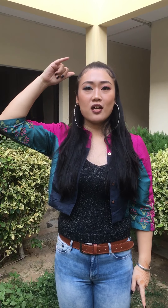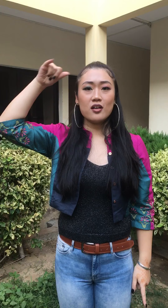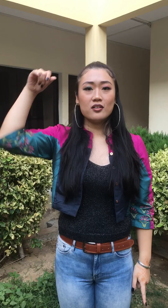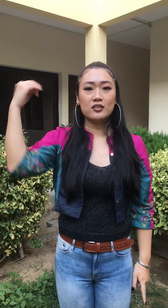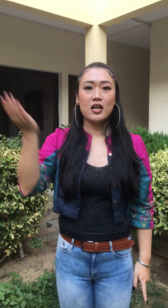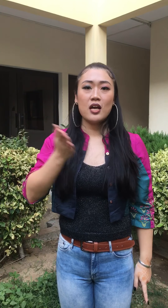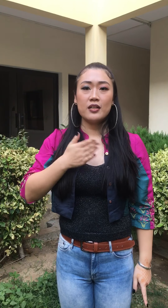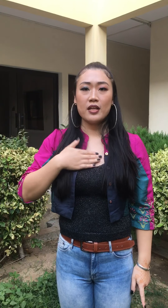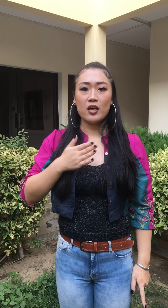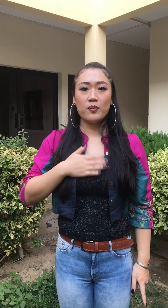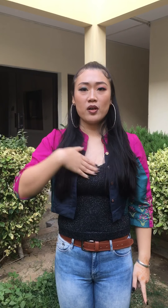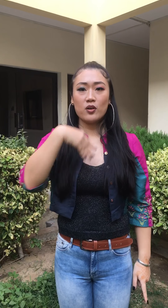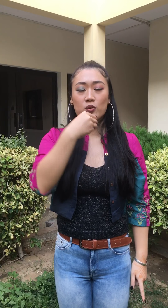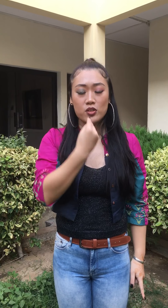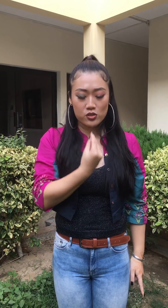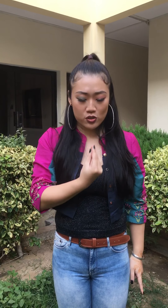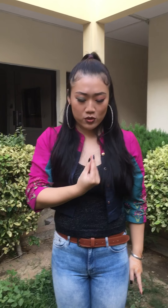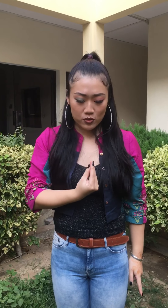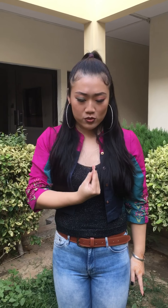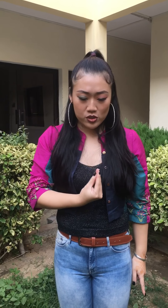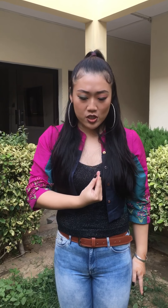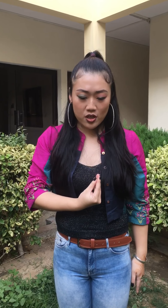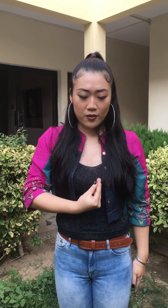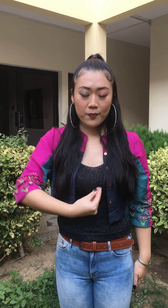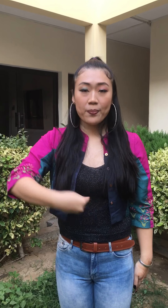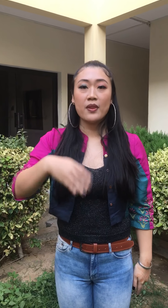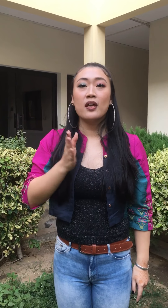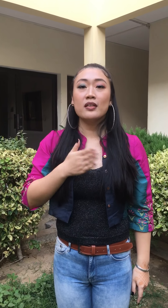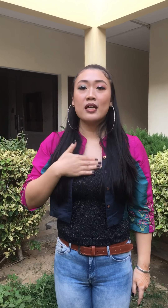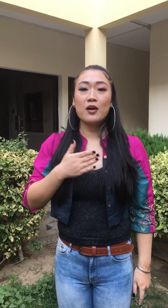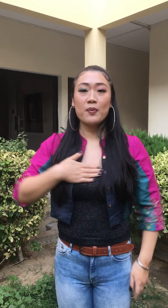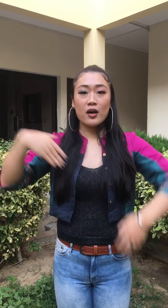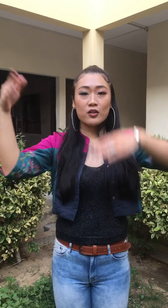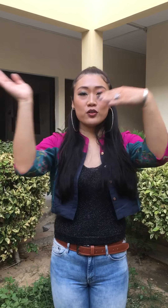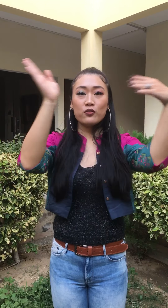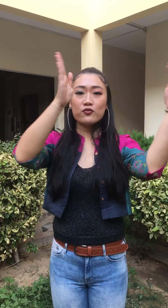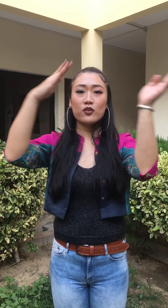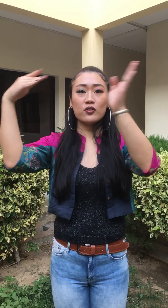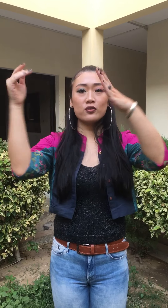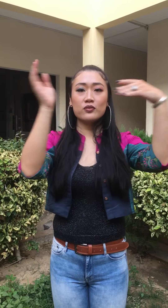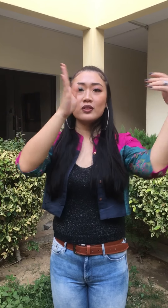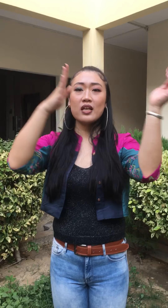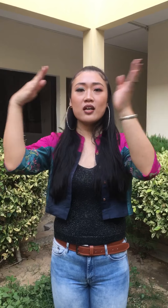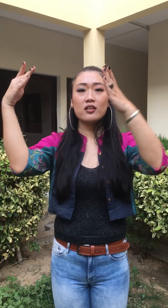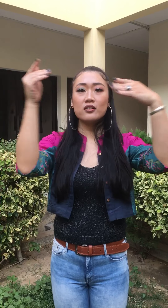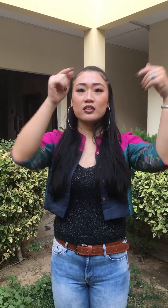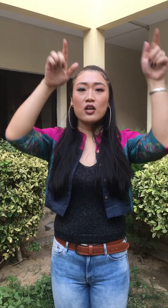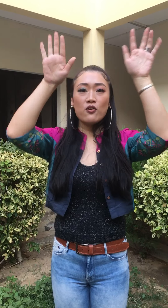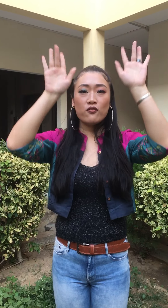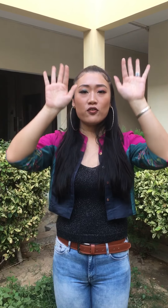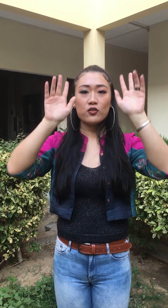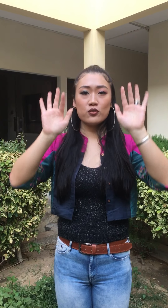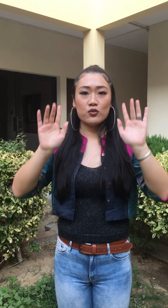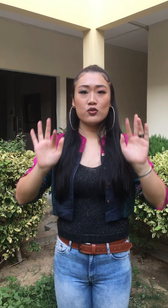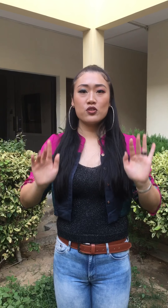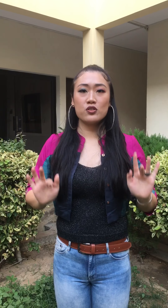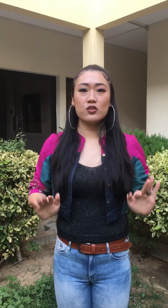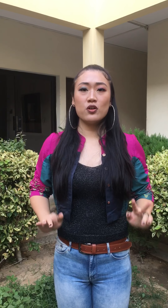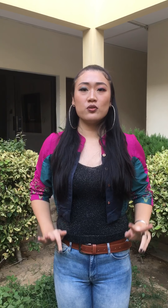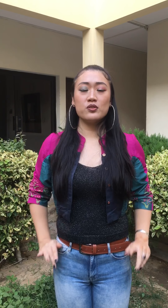想，哪怕会受伤，哪怕有风浪，风雨之后